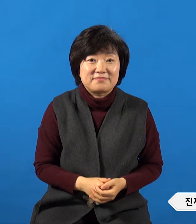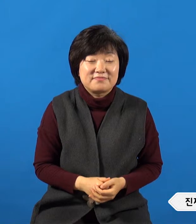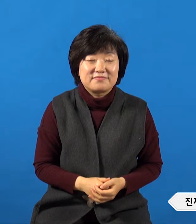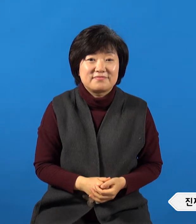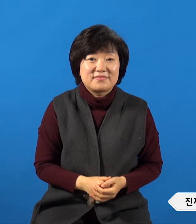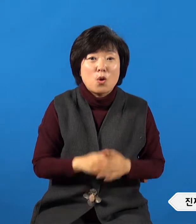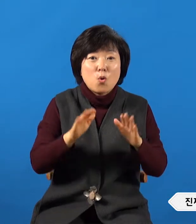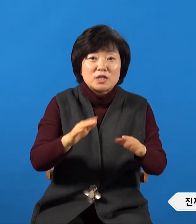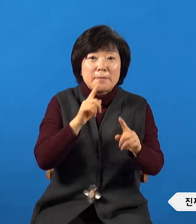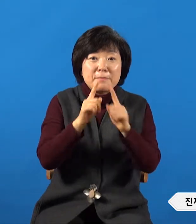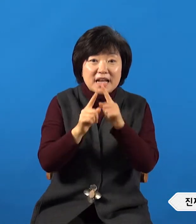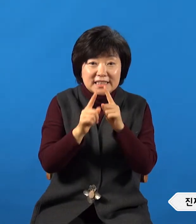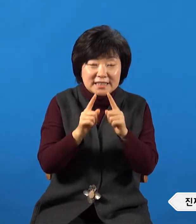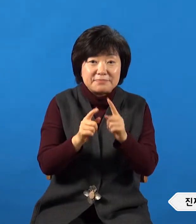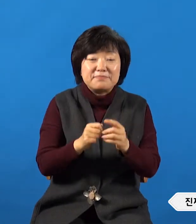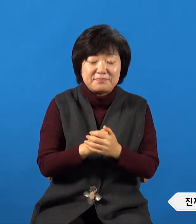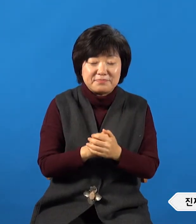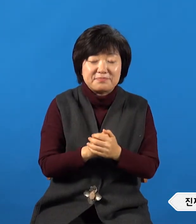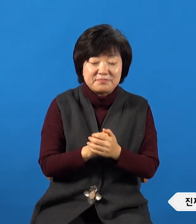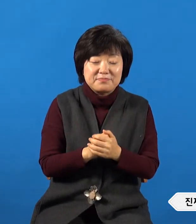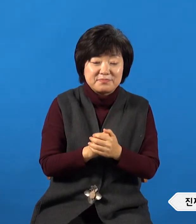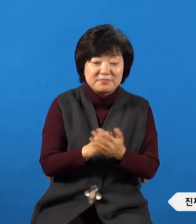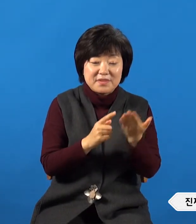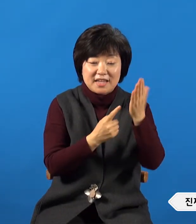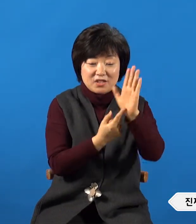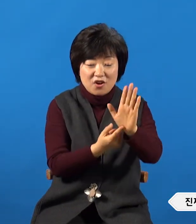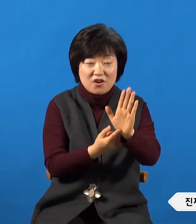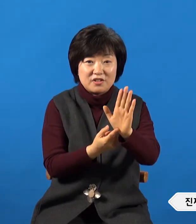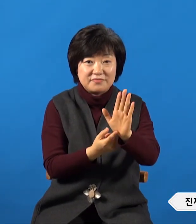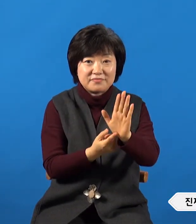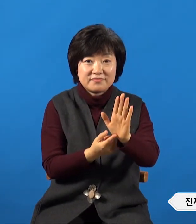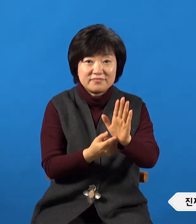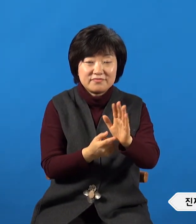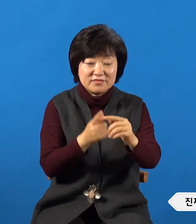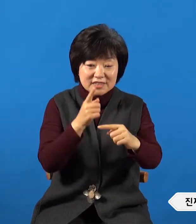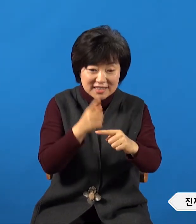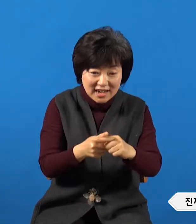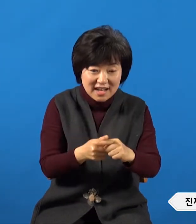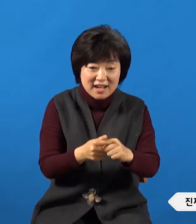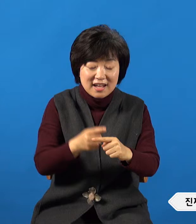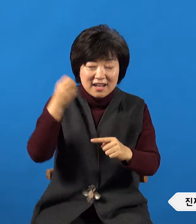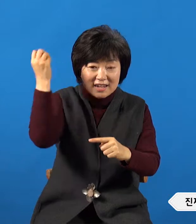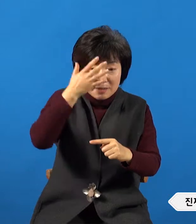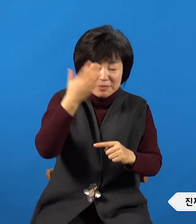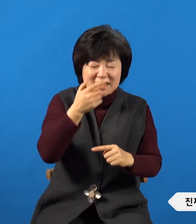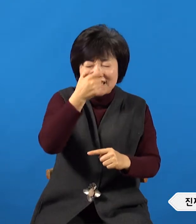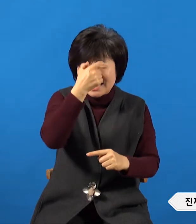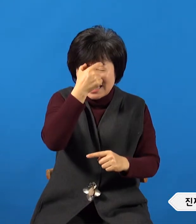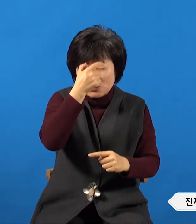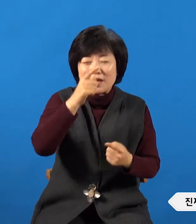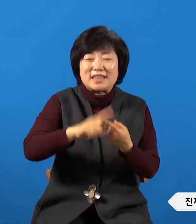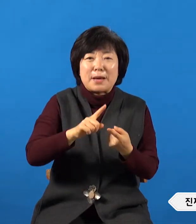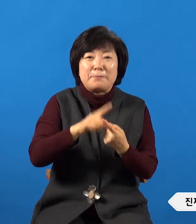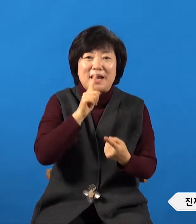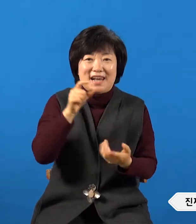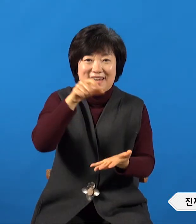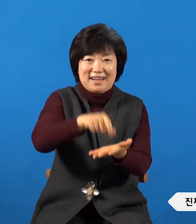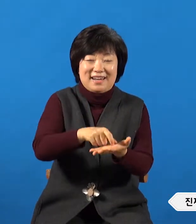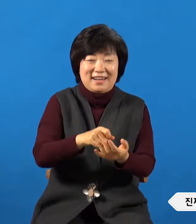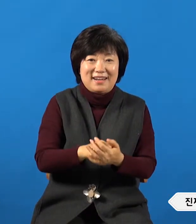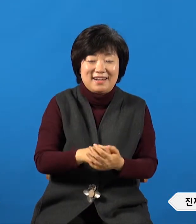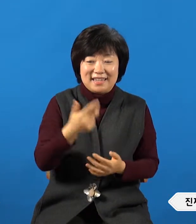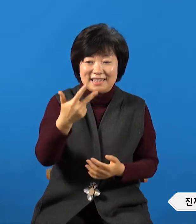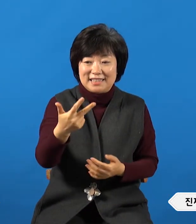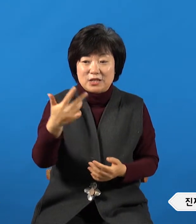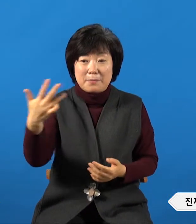있습니다. 그래서 오늘 본문에 있는 말씀에서도 이렇게 중간에 갑자기 기도에 대한 이야기가